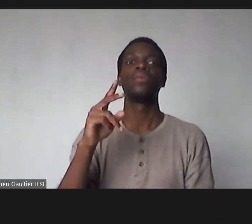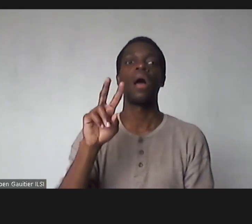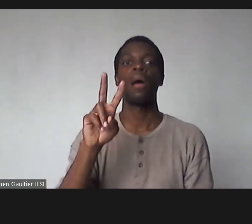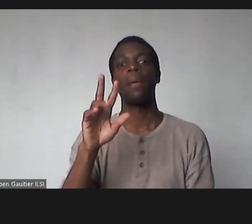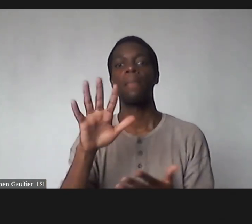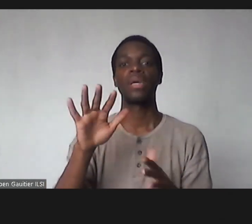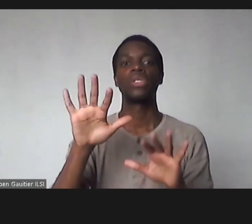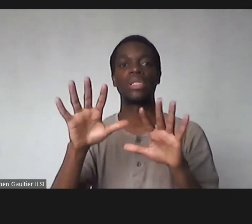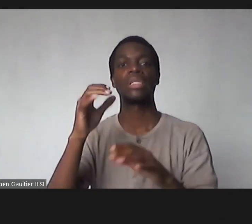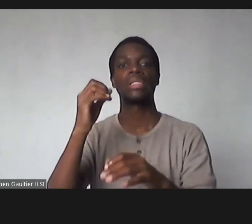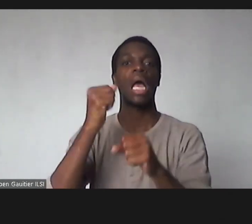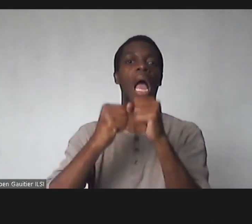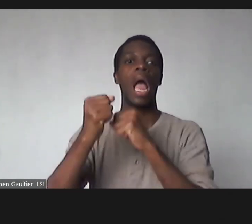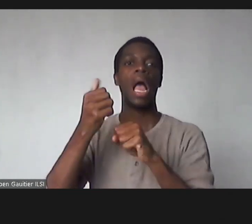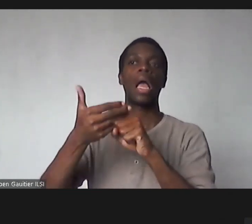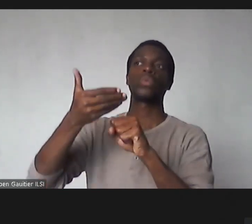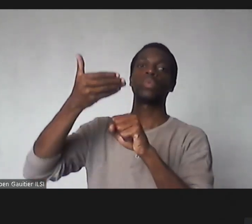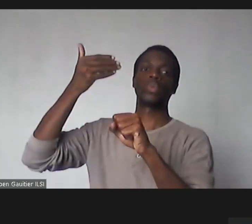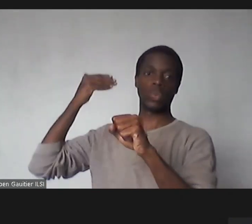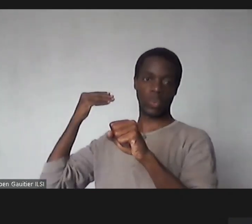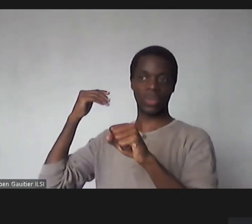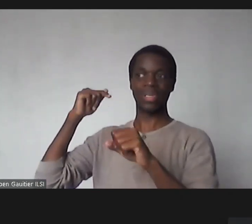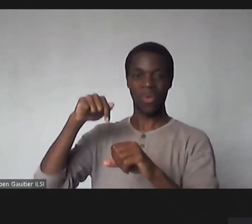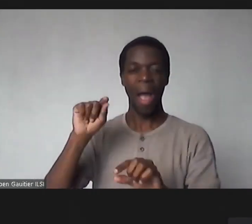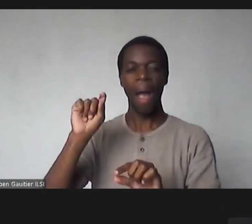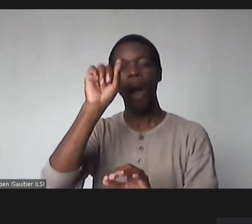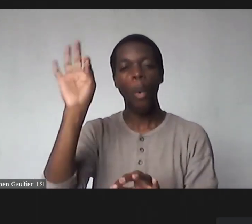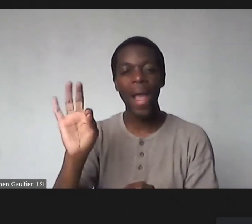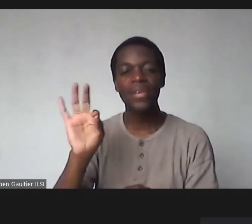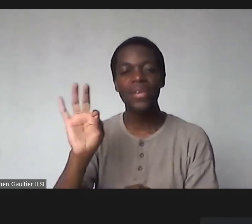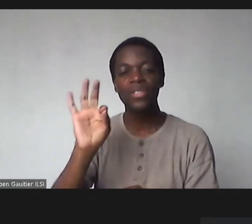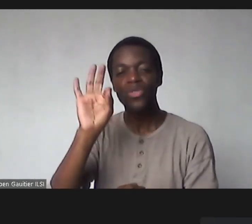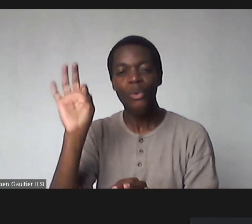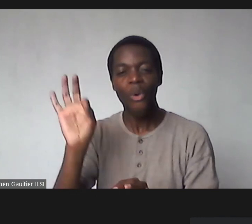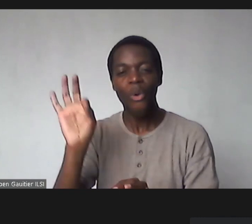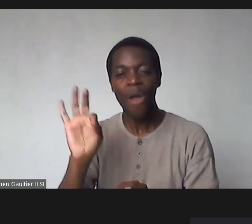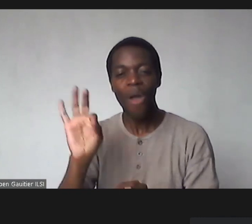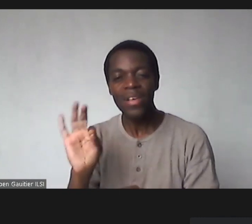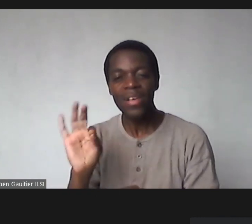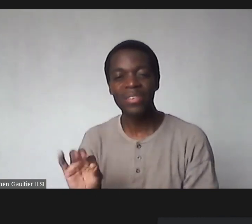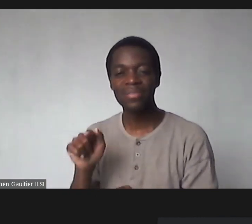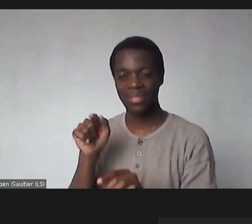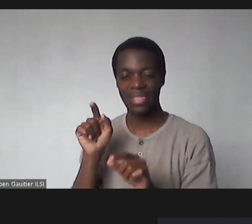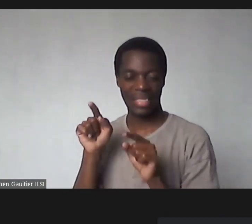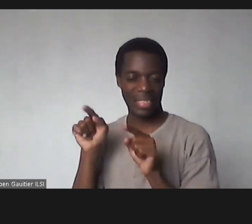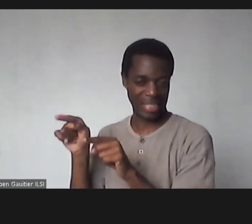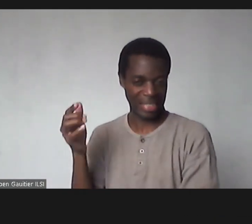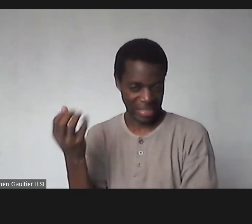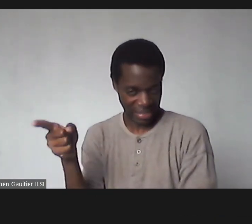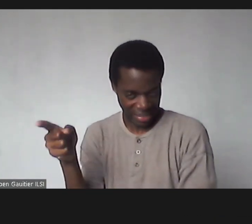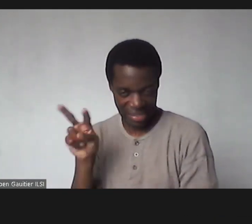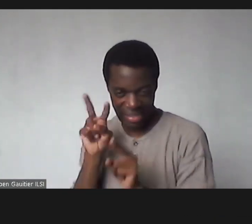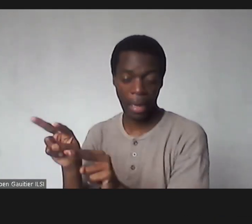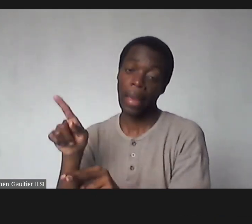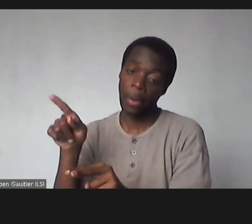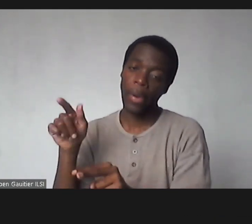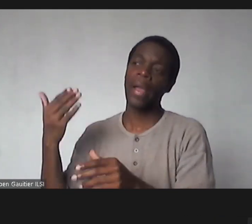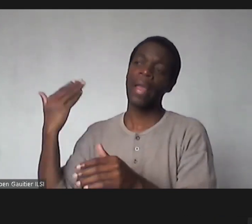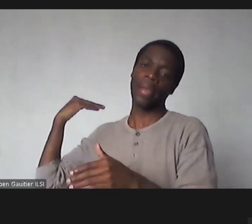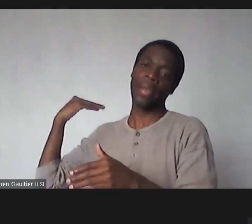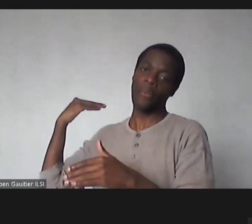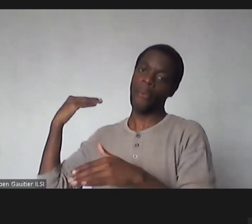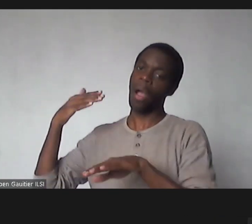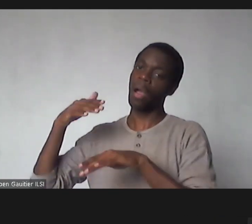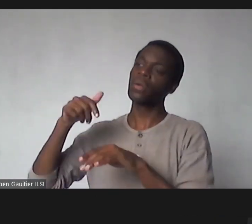ya no está actualizada claramente, pero tenemos la suerte de tener otras opciones de respuestas también en escala.